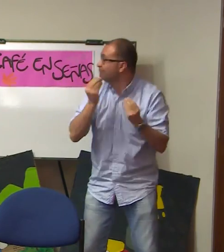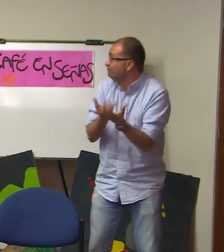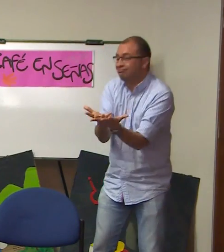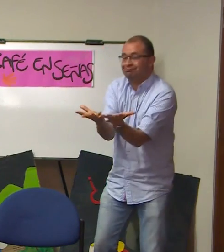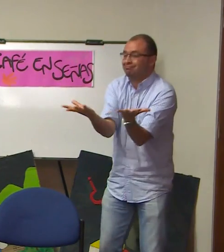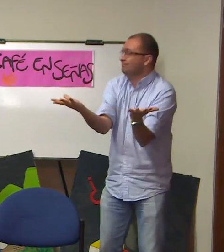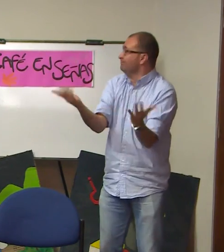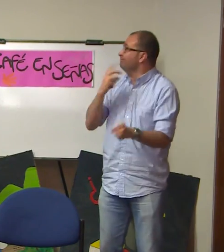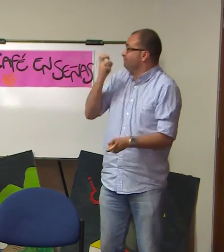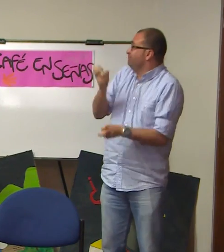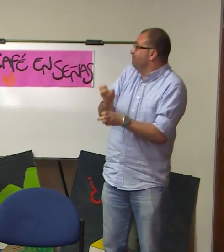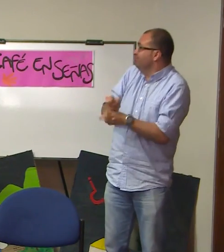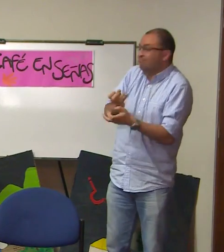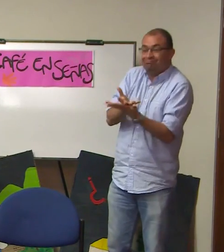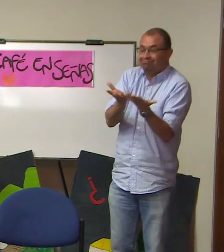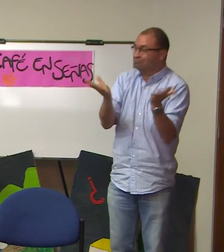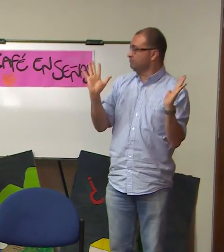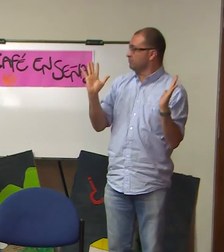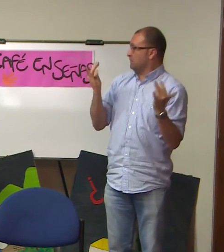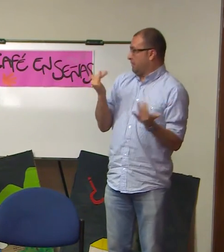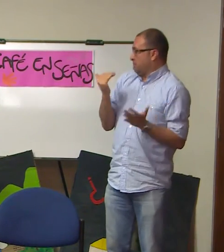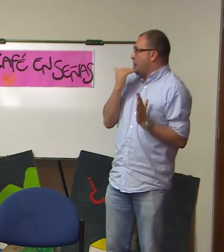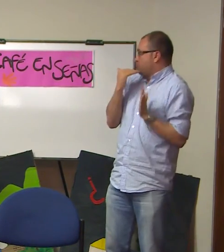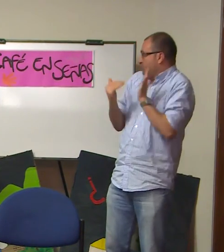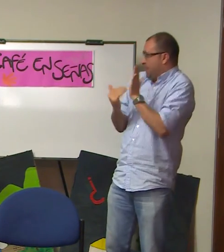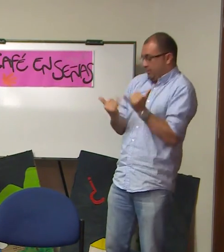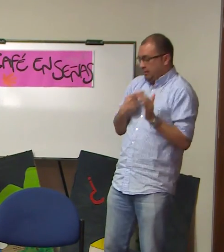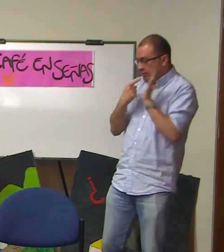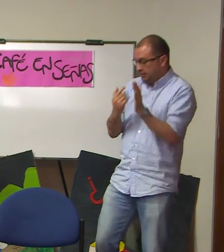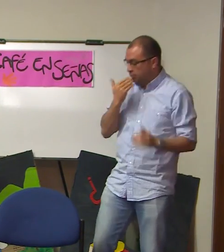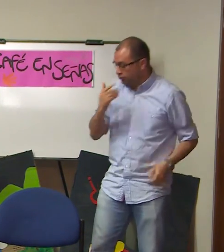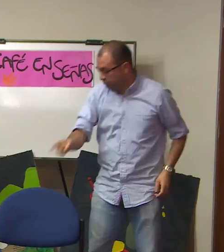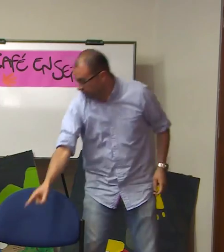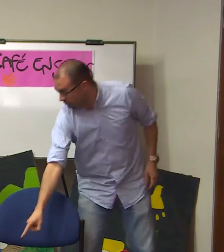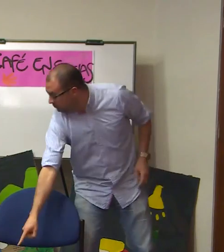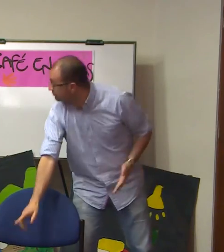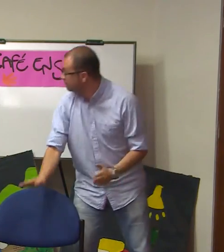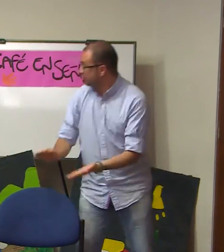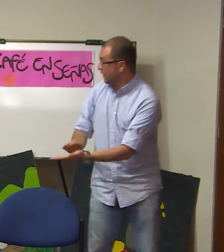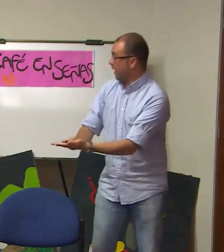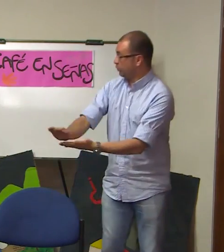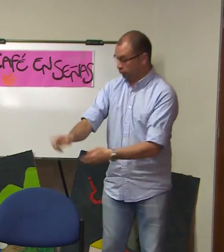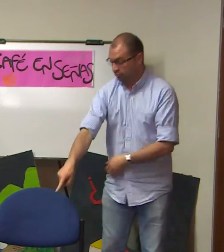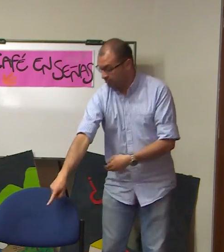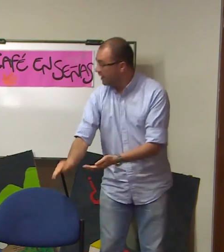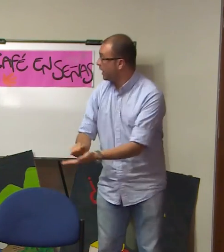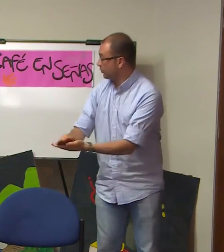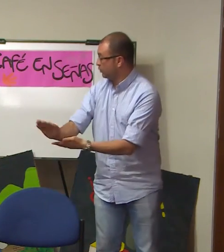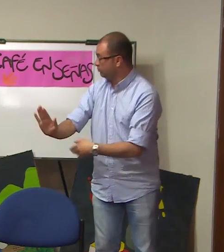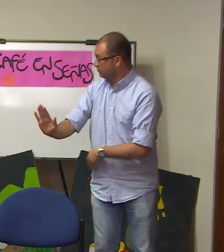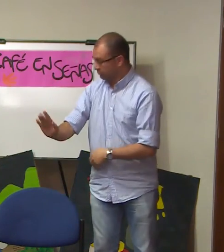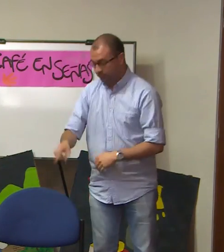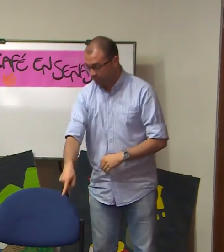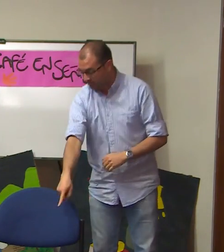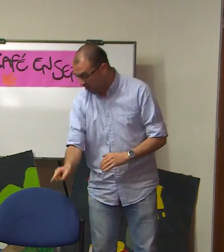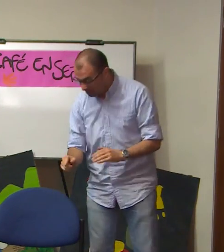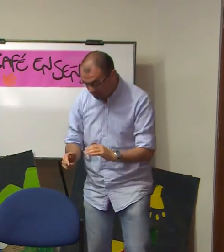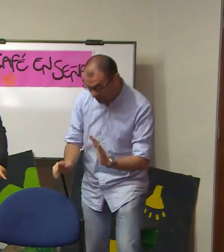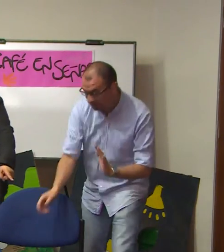no podemos obtener muchas experiencias, claro que sí. Entonces, por ejemplo, ahorita que tenemos el ratón,